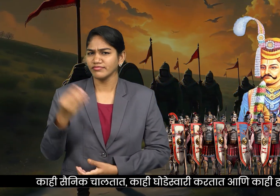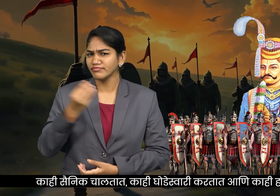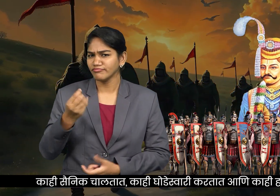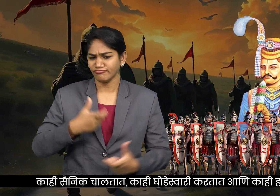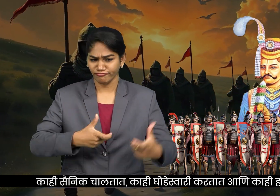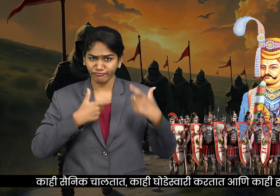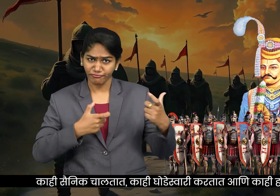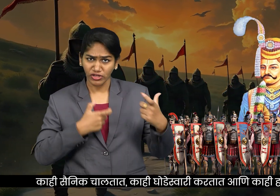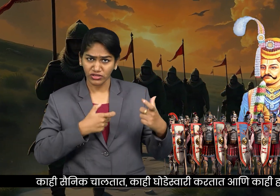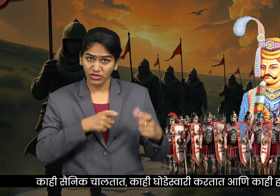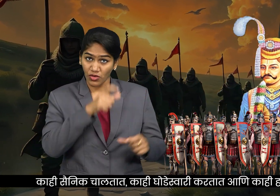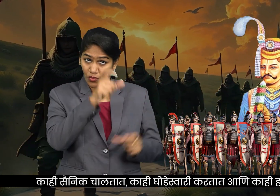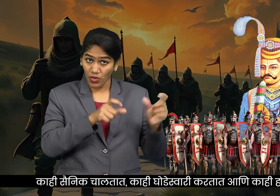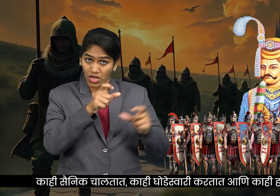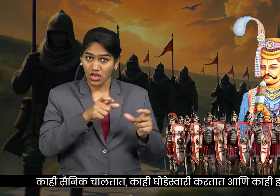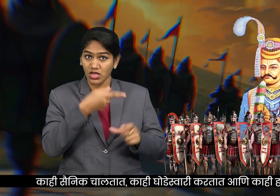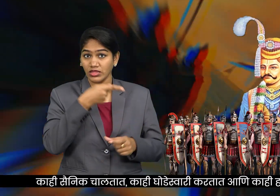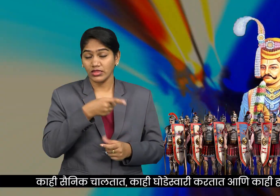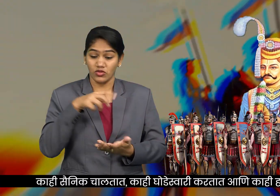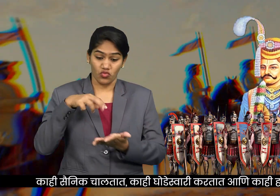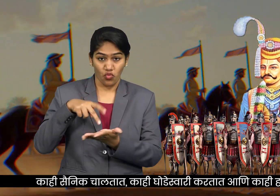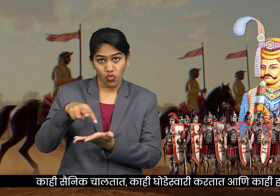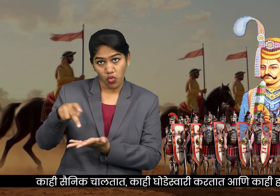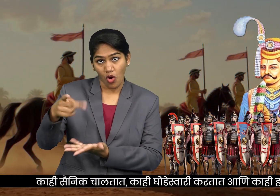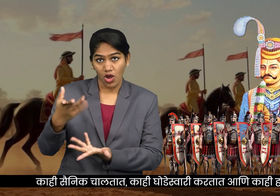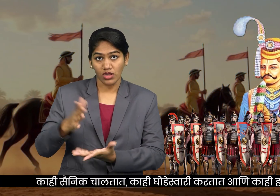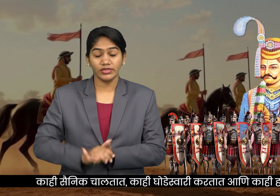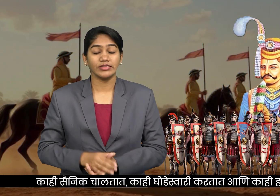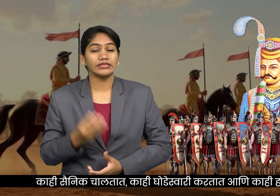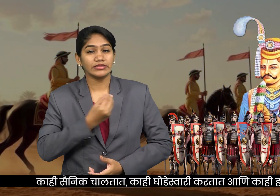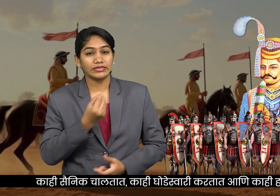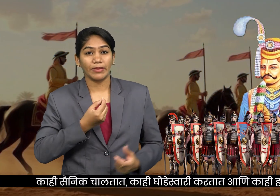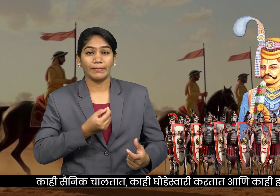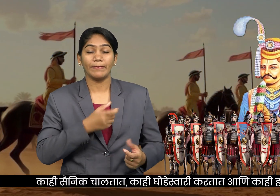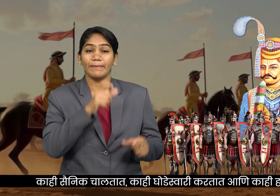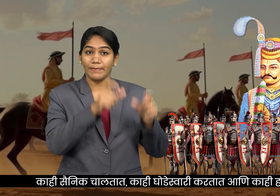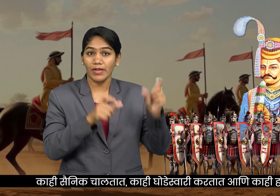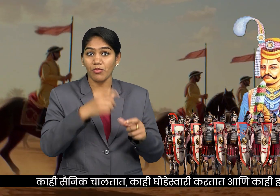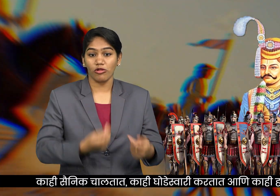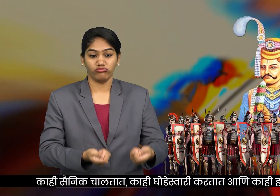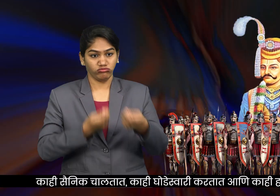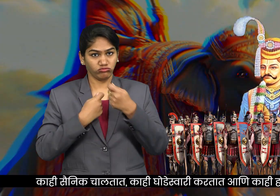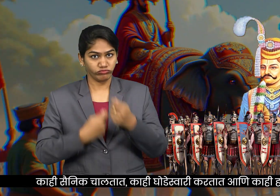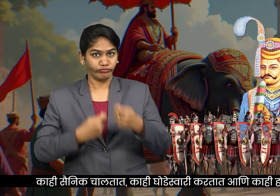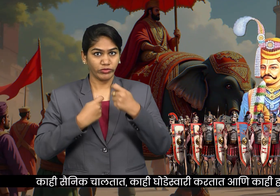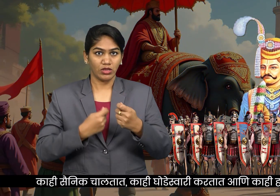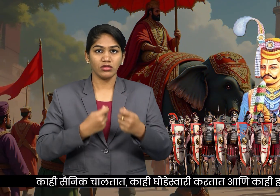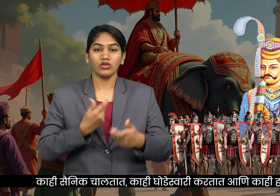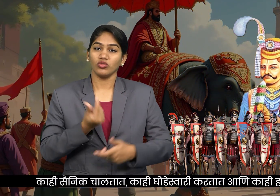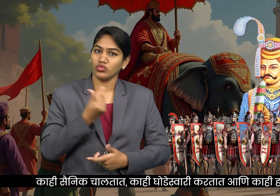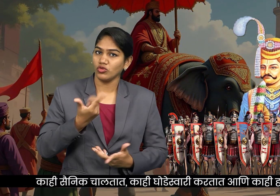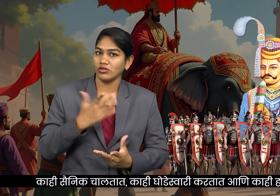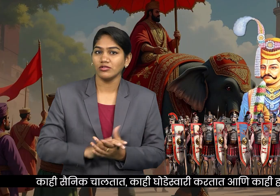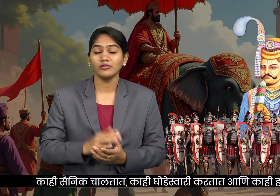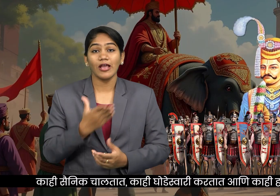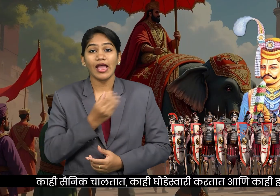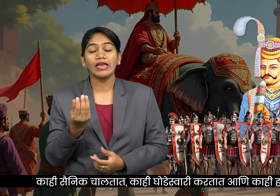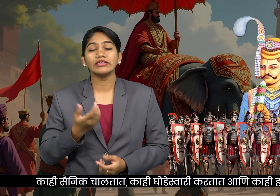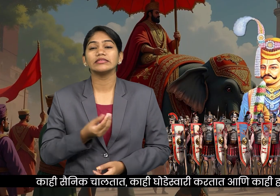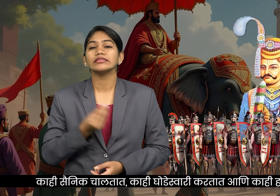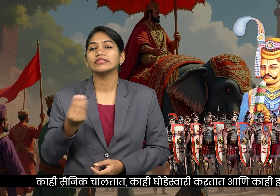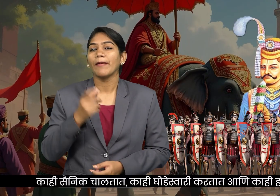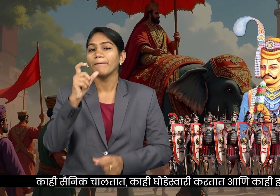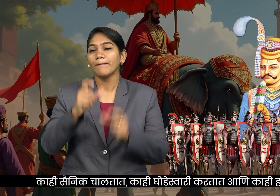काही सैनिक चाहतात, काही घोडेस्वारी करतात आणि काही हत्तीवार होतात.